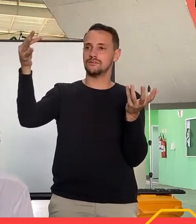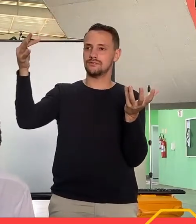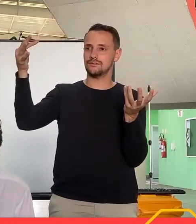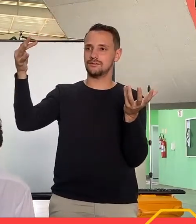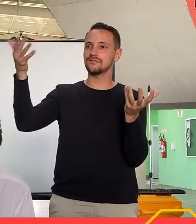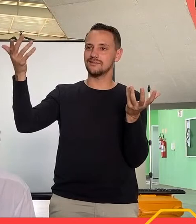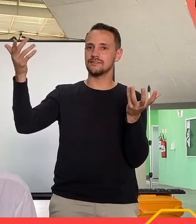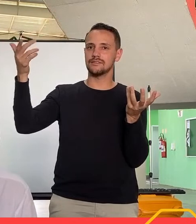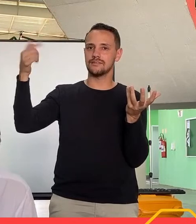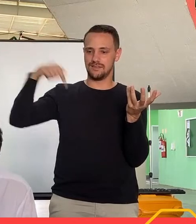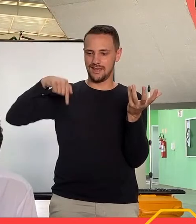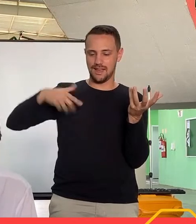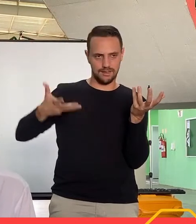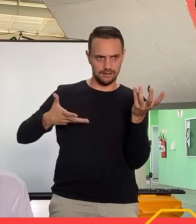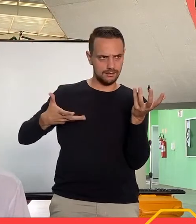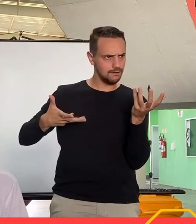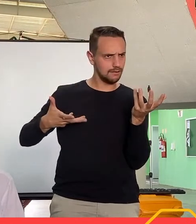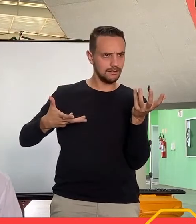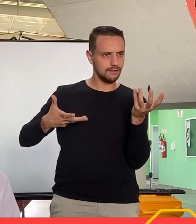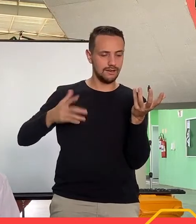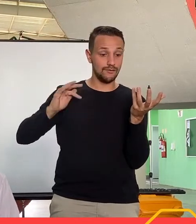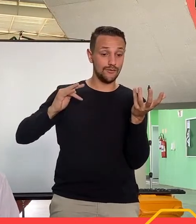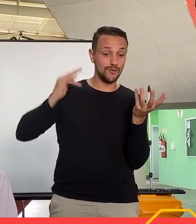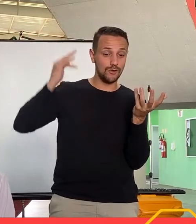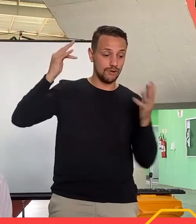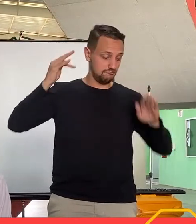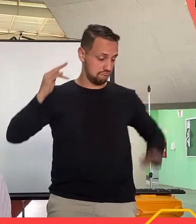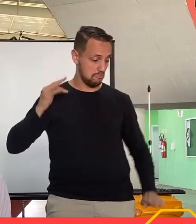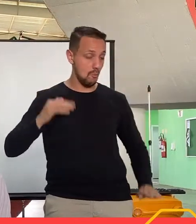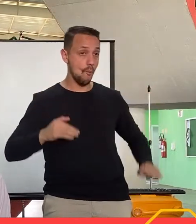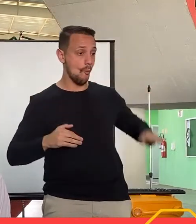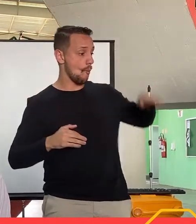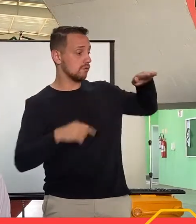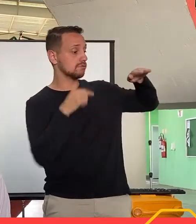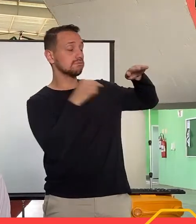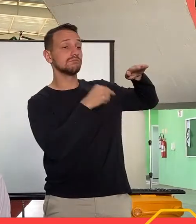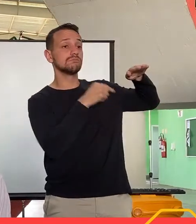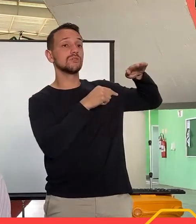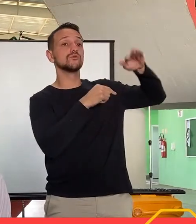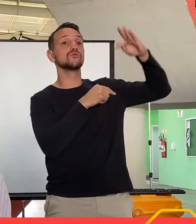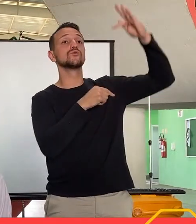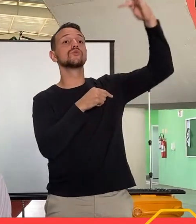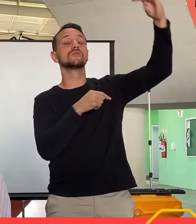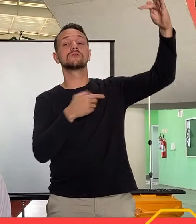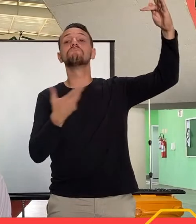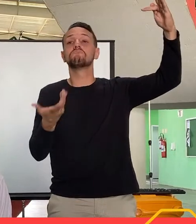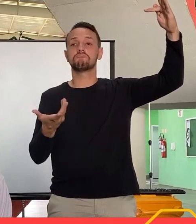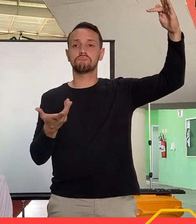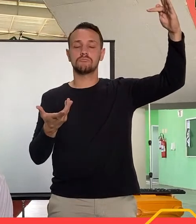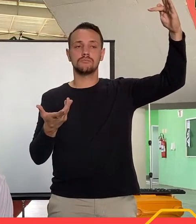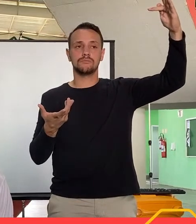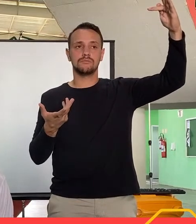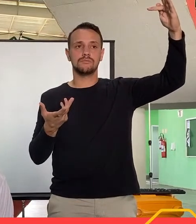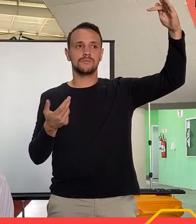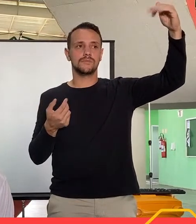estamos mais falando dessa geração, estamos falando da futura geração. Qual é o planeta que nós vamos deixar para eles?